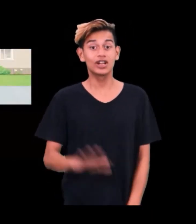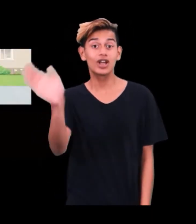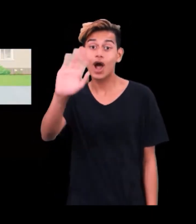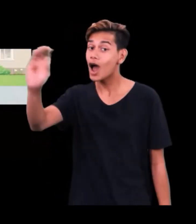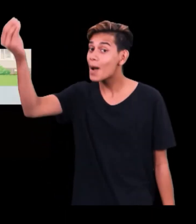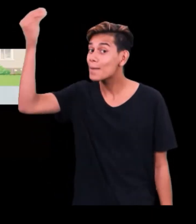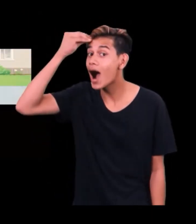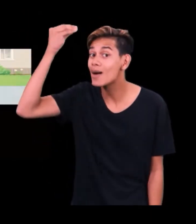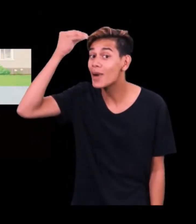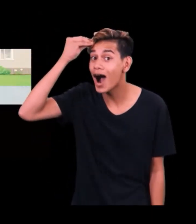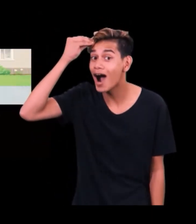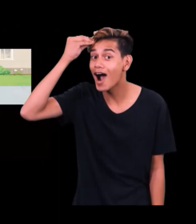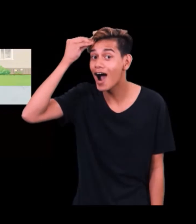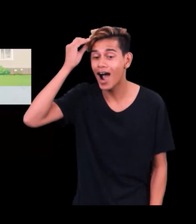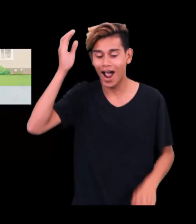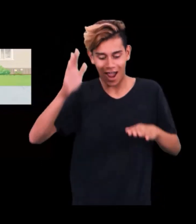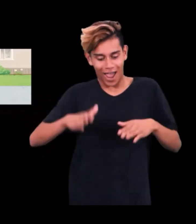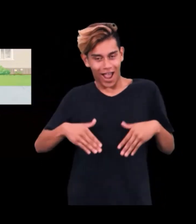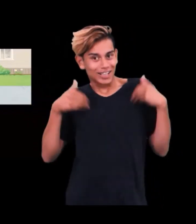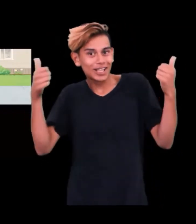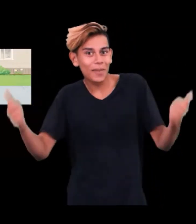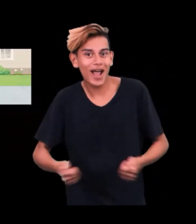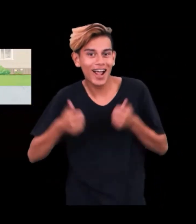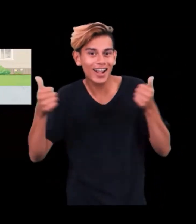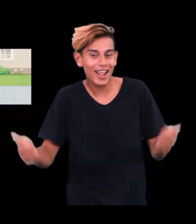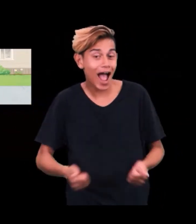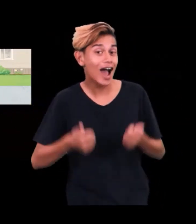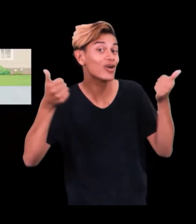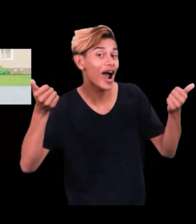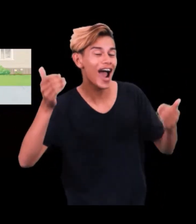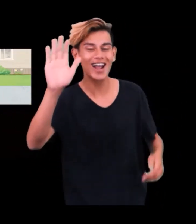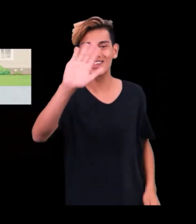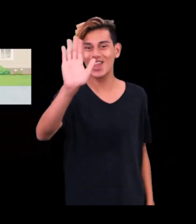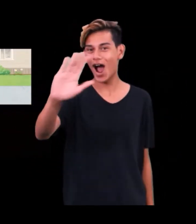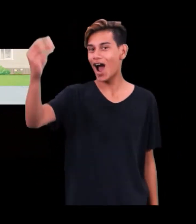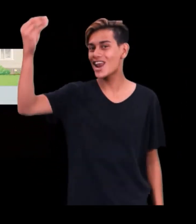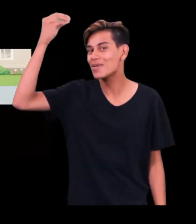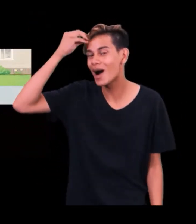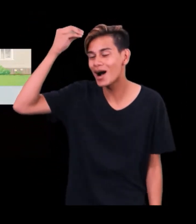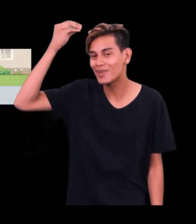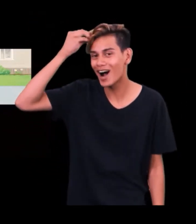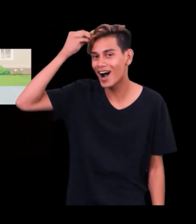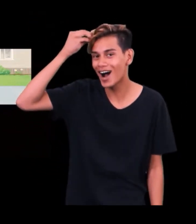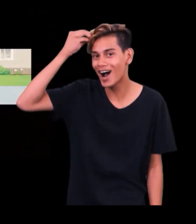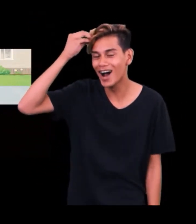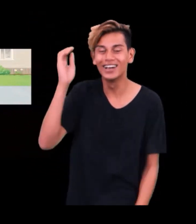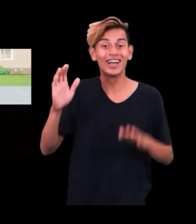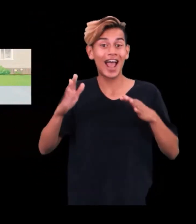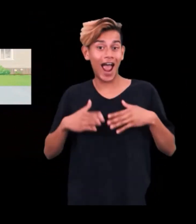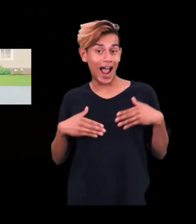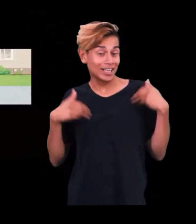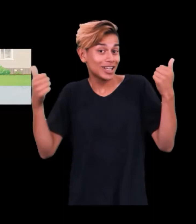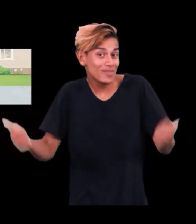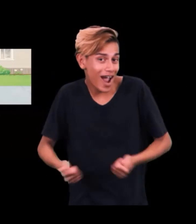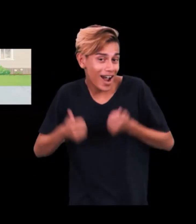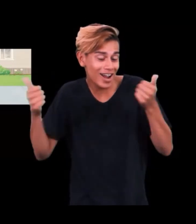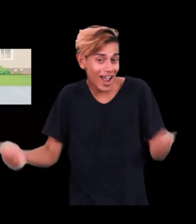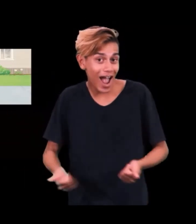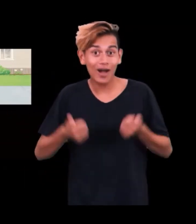Kia ora papa, ke te pehe a koe. Kia ora papa, ke te pehe a